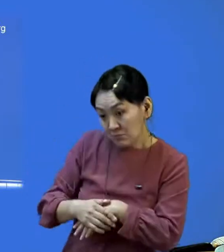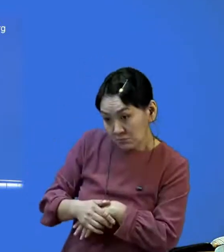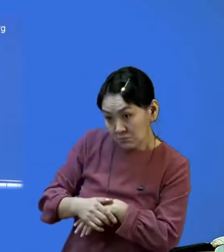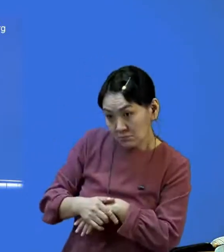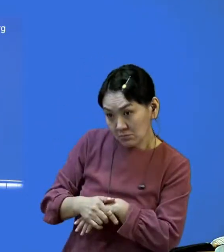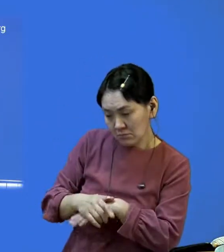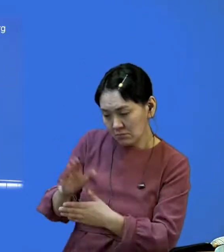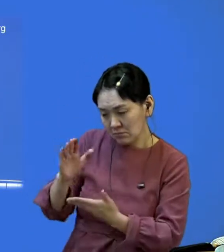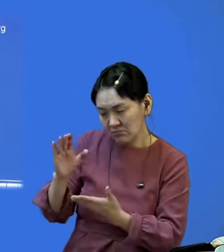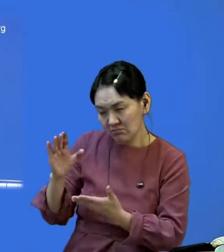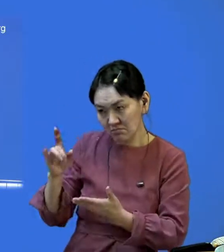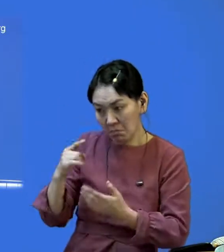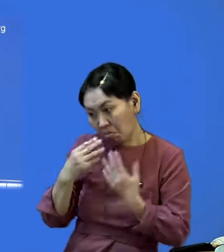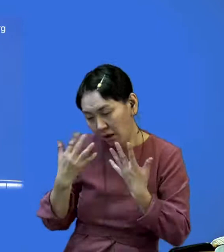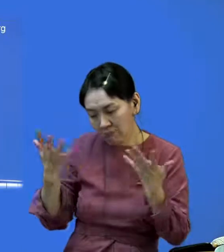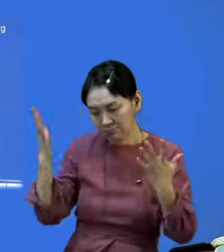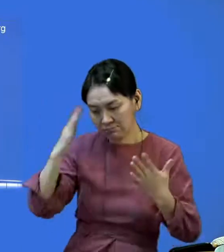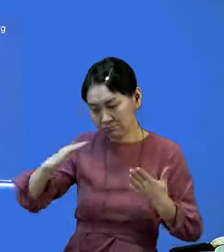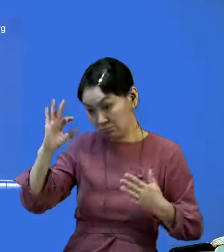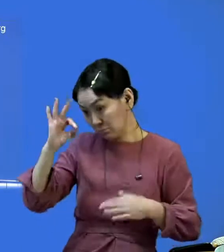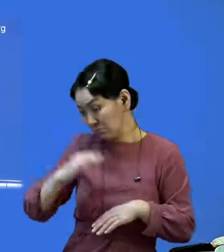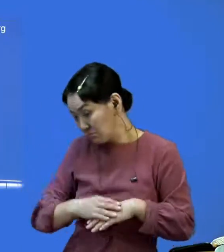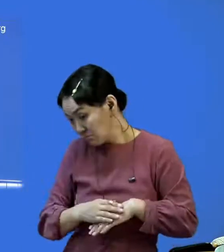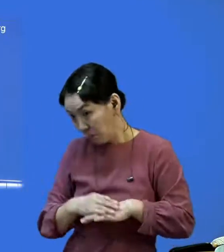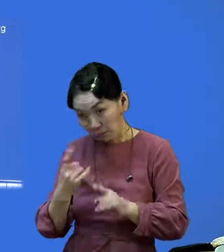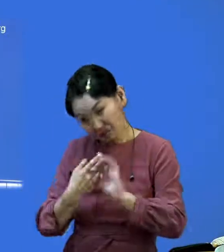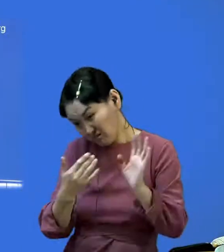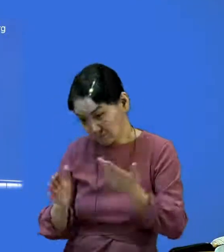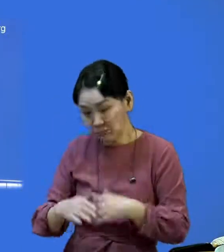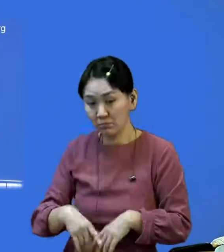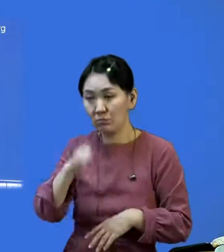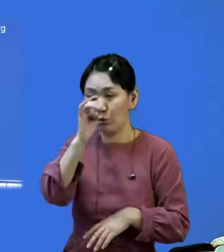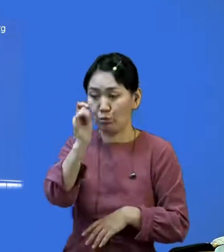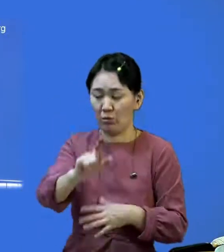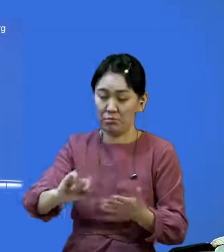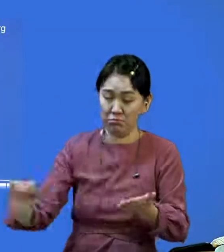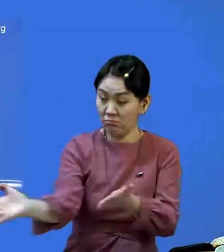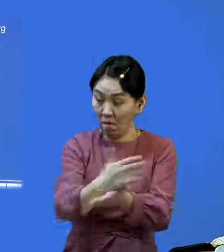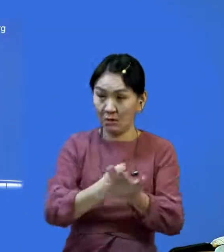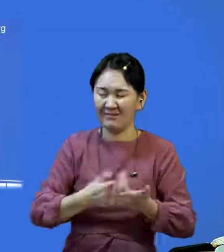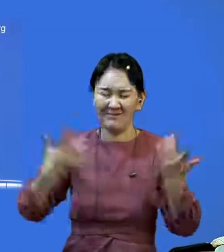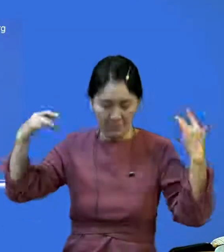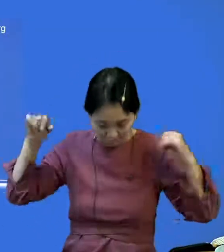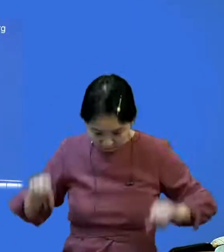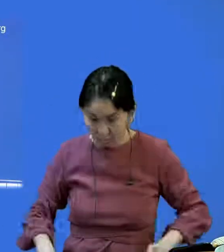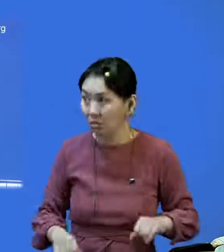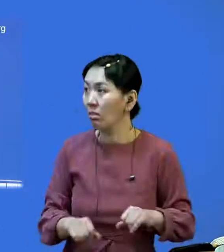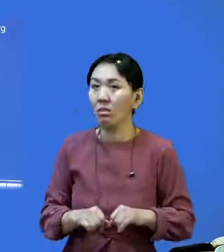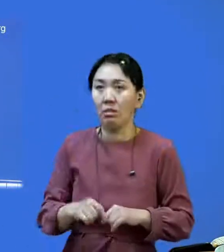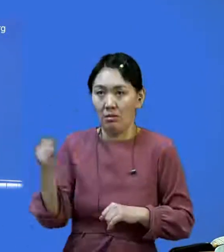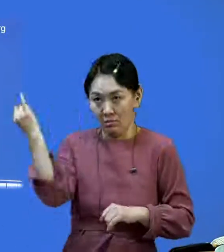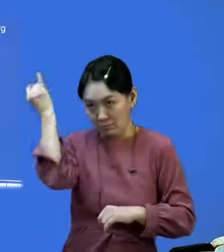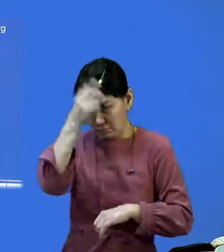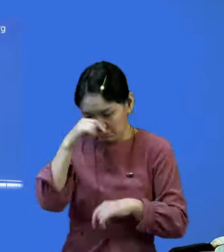хардаг. Буруу хэрэглэх юм бол бүгднийг нь юу ч аваа явчихнаа.